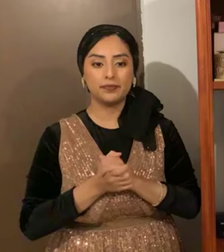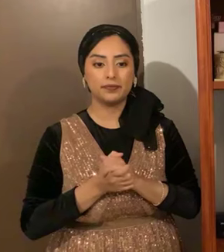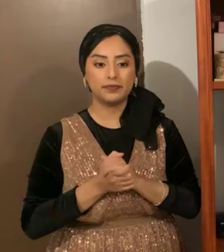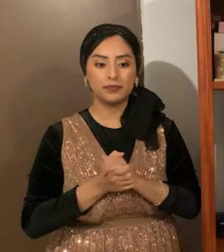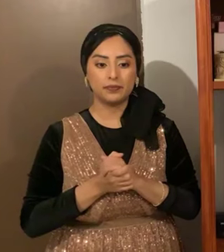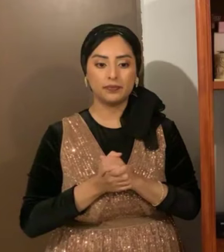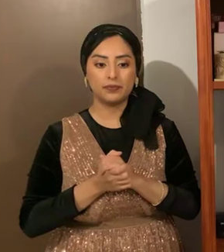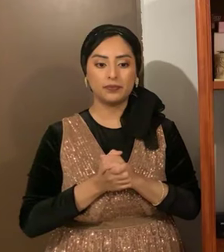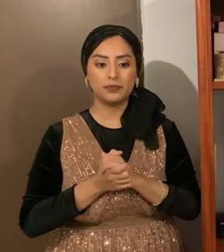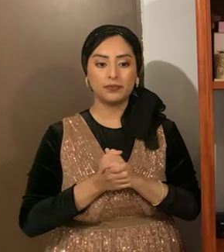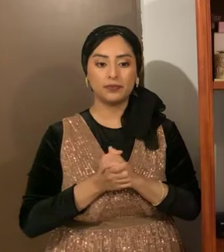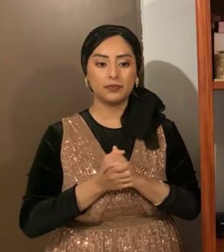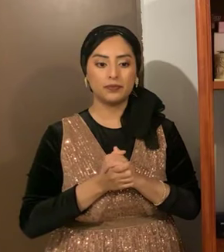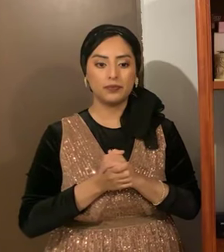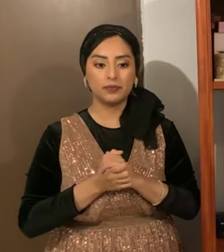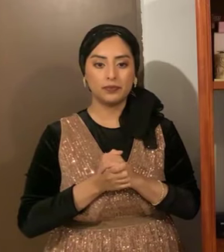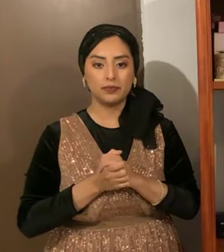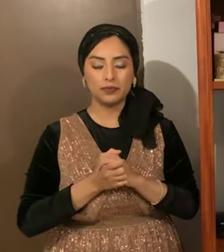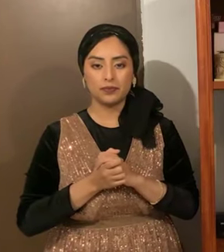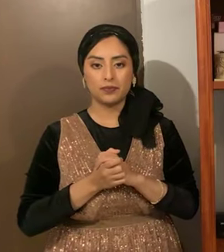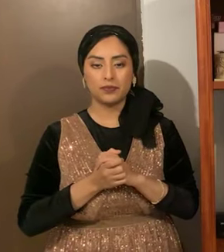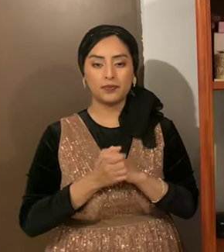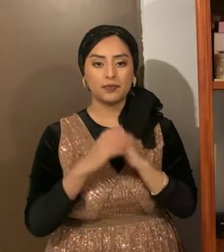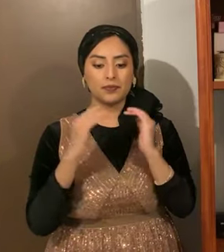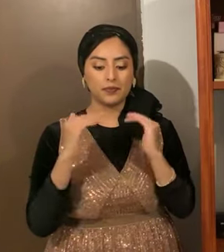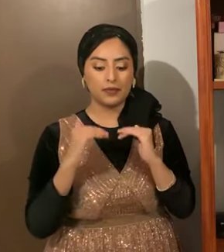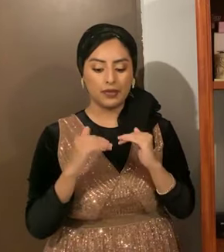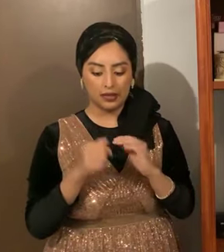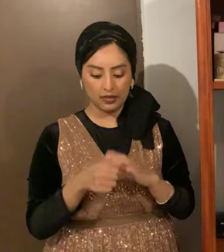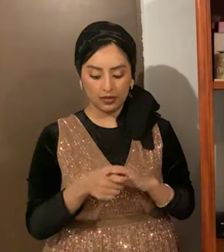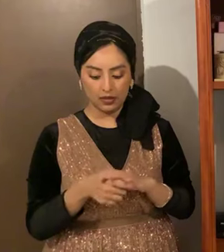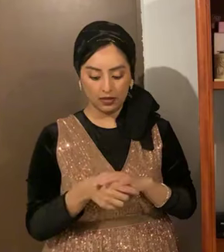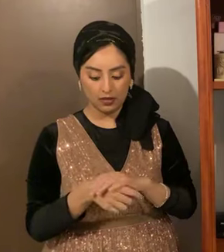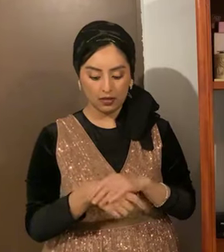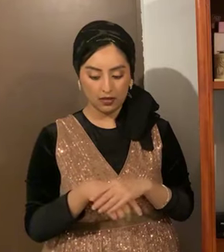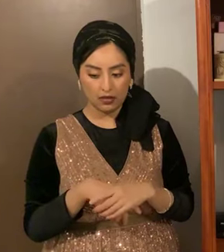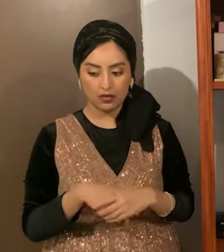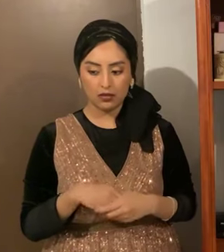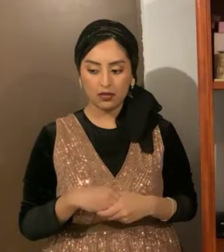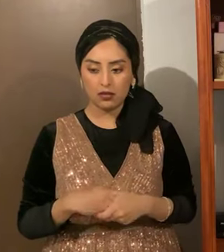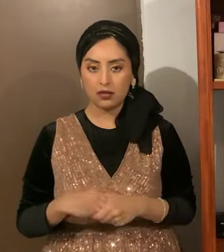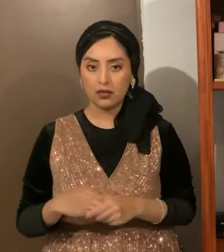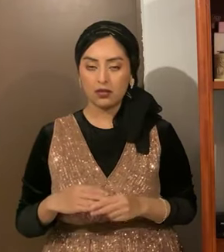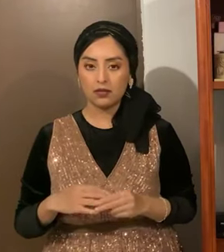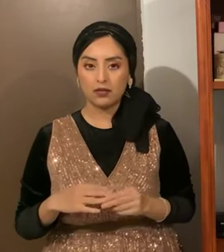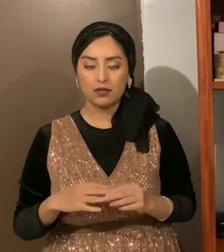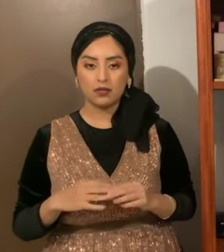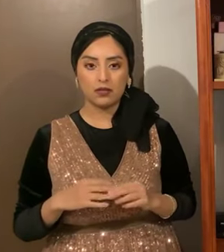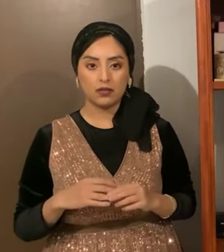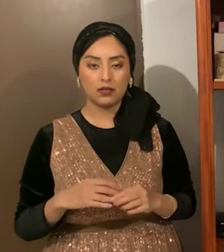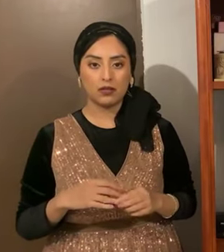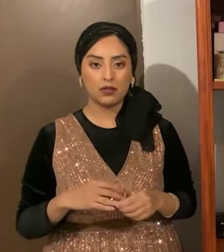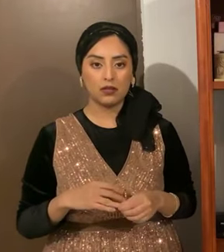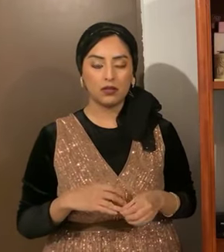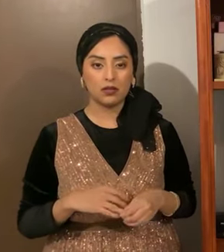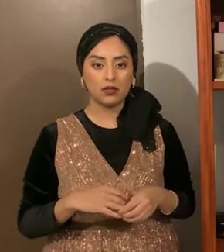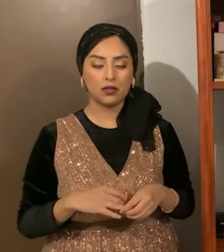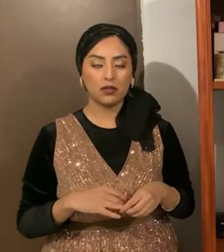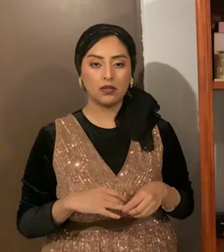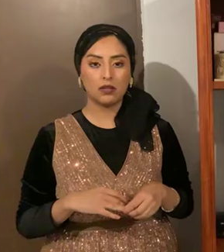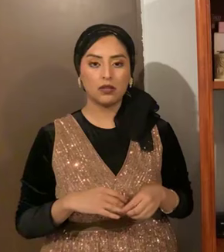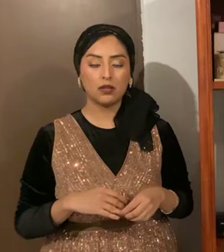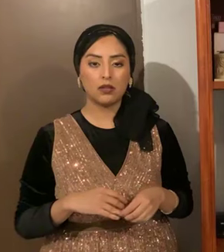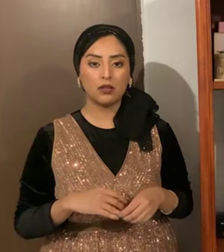pena. Bueno, seguimos aquí con la siguiente diapositiva. Es la posición del